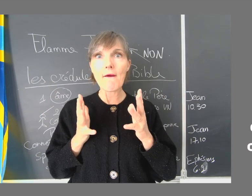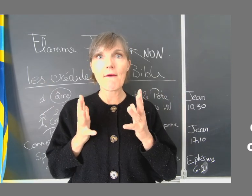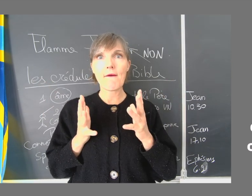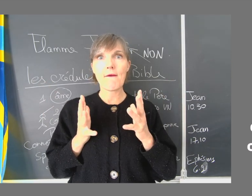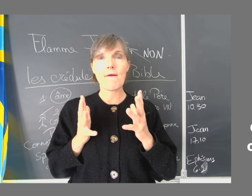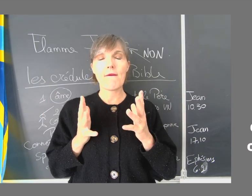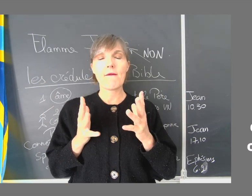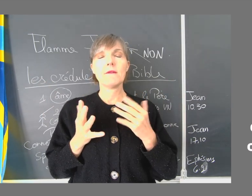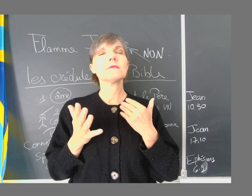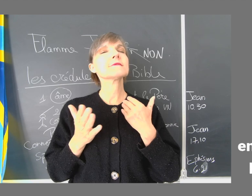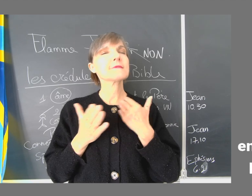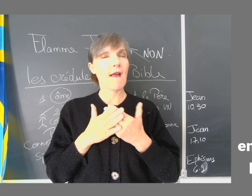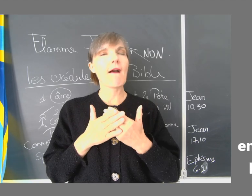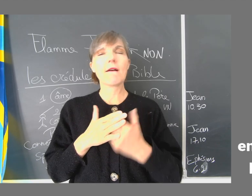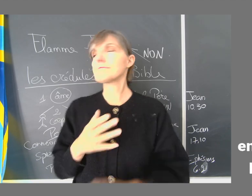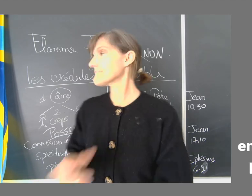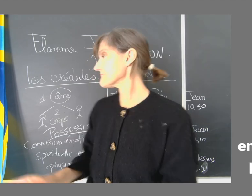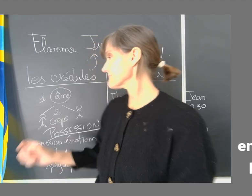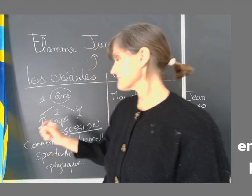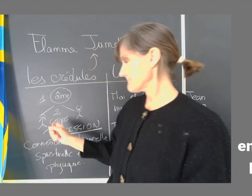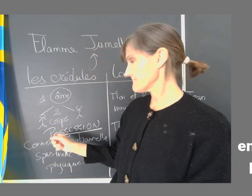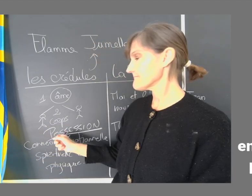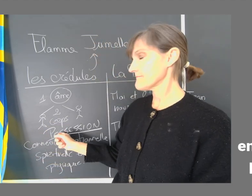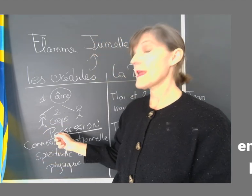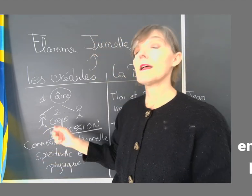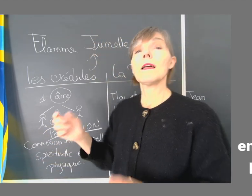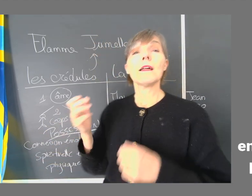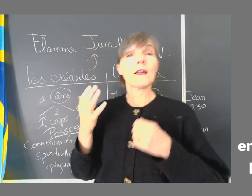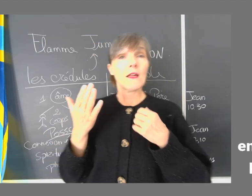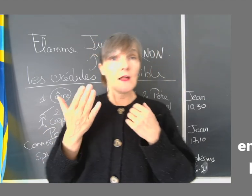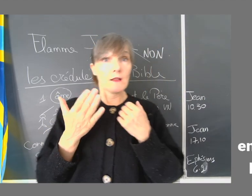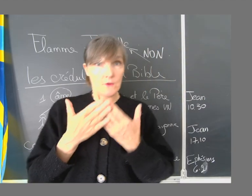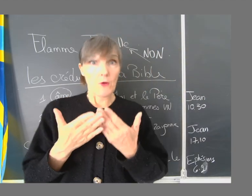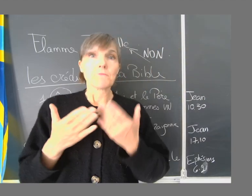et piégée en fait et elle ne sait pas comment s'en libérer